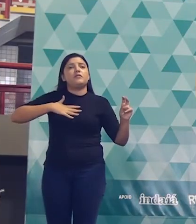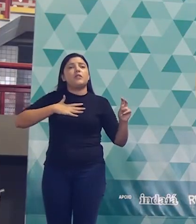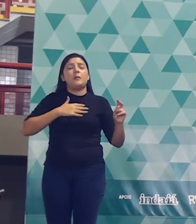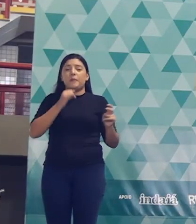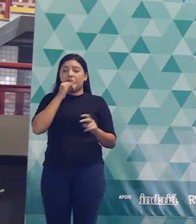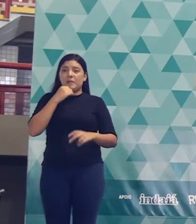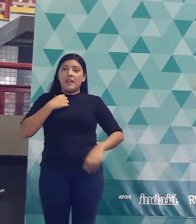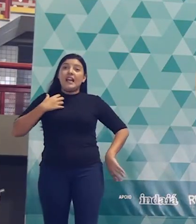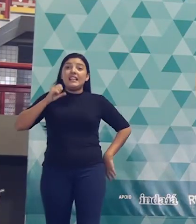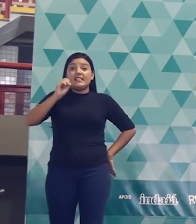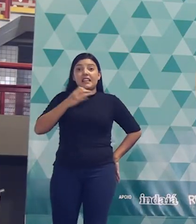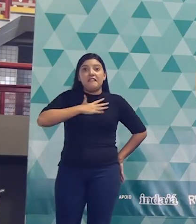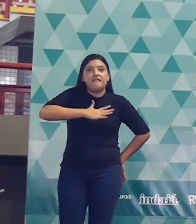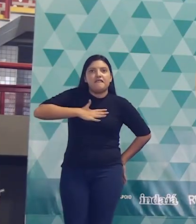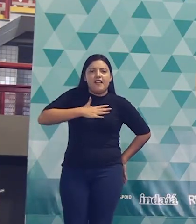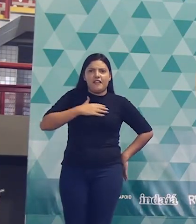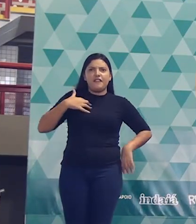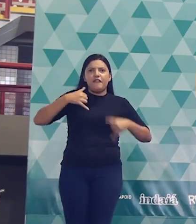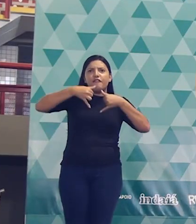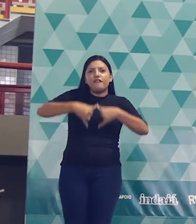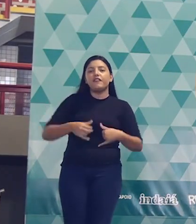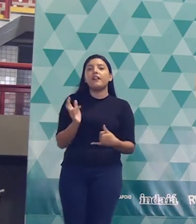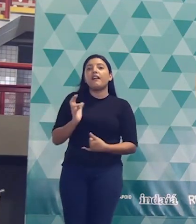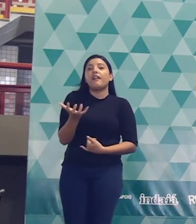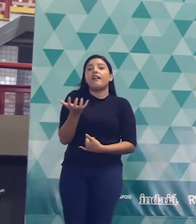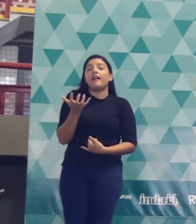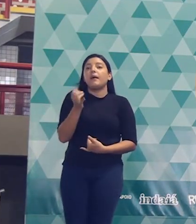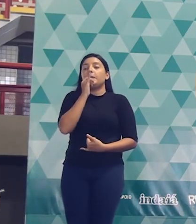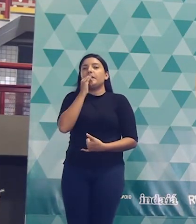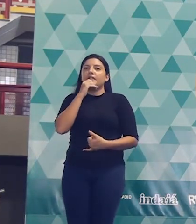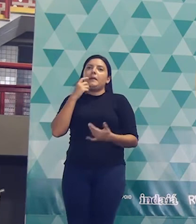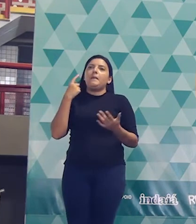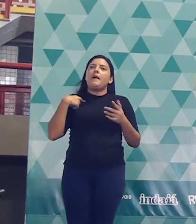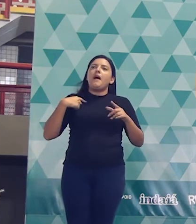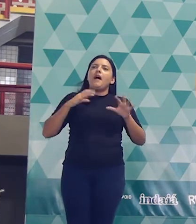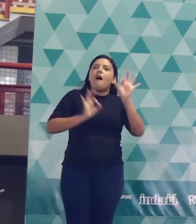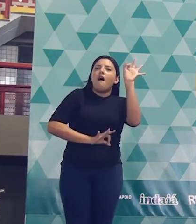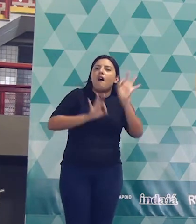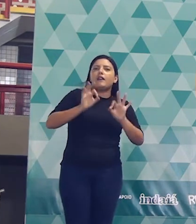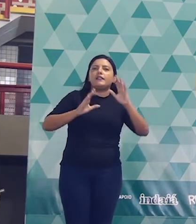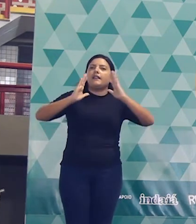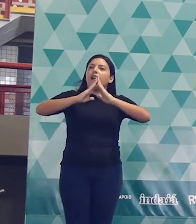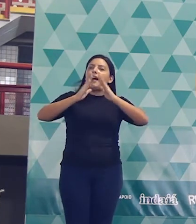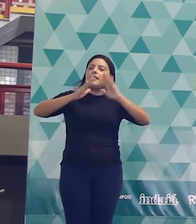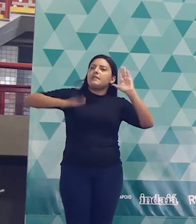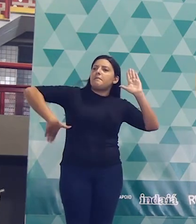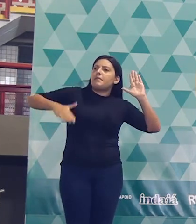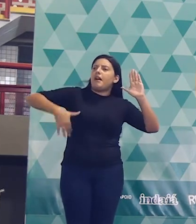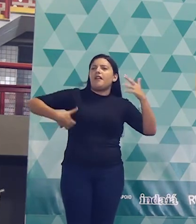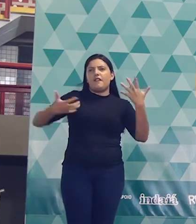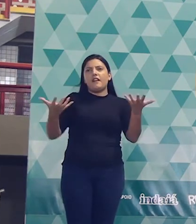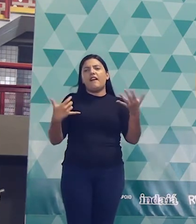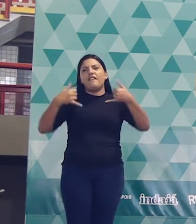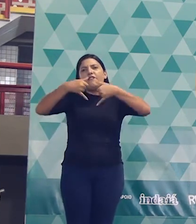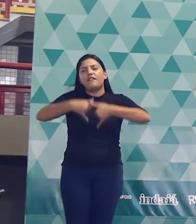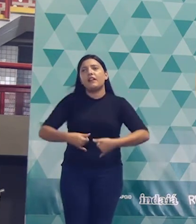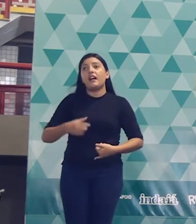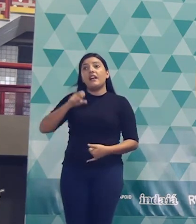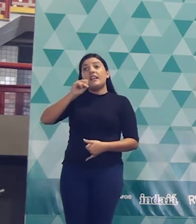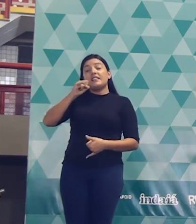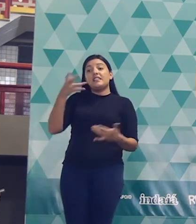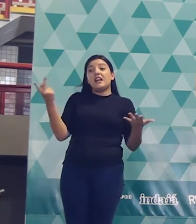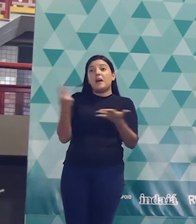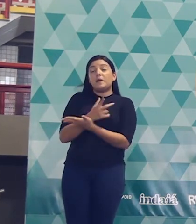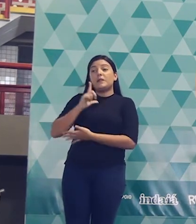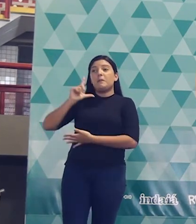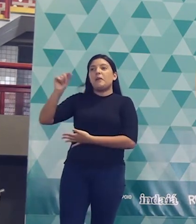ir embora. Você planejou um final de semana com os amigos numa casa de praia. Está tudo bem, você quer ficar. Só vai querer ir embora se